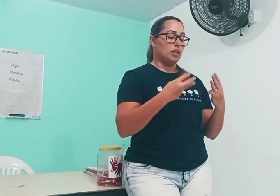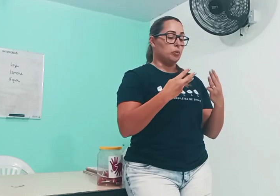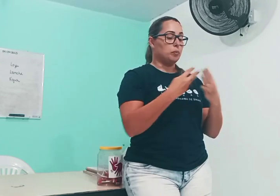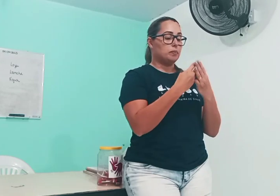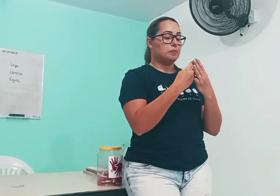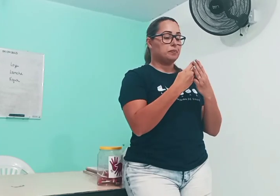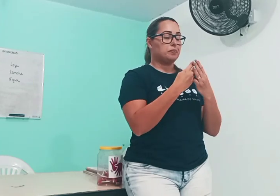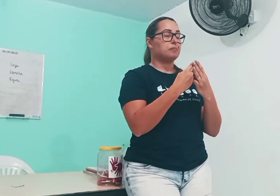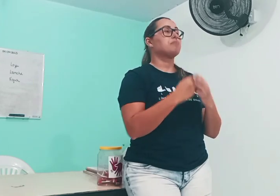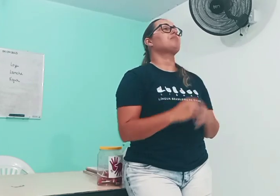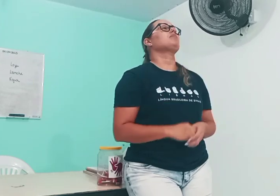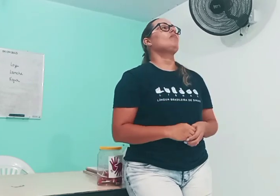judeu.